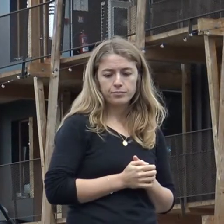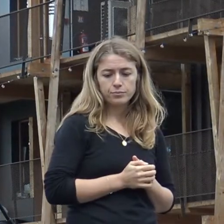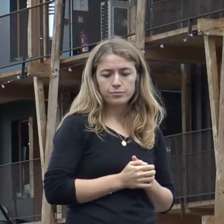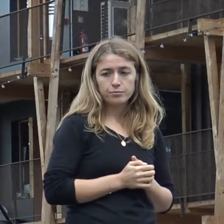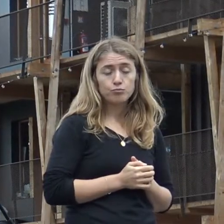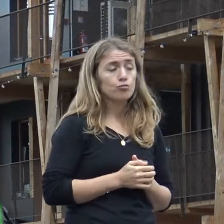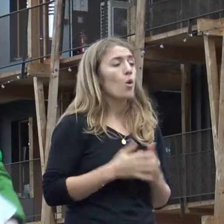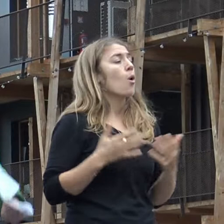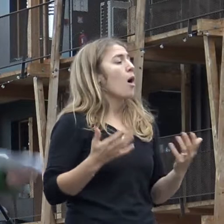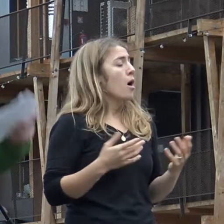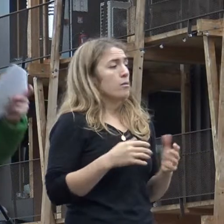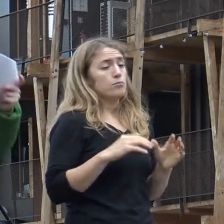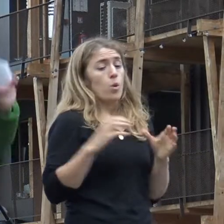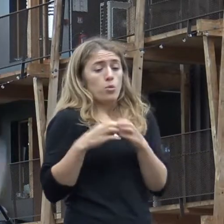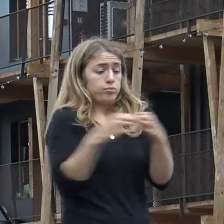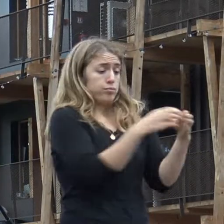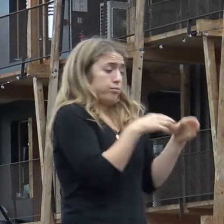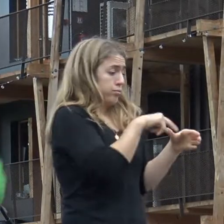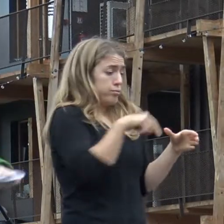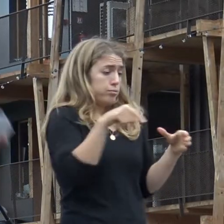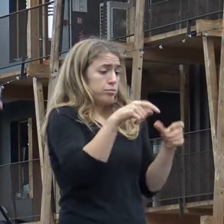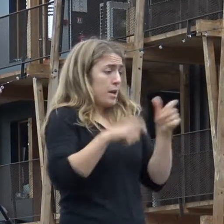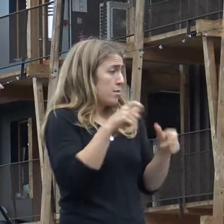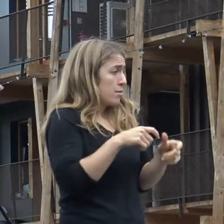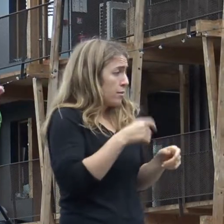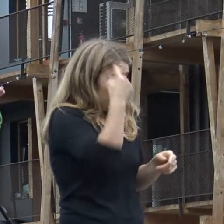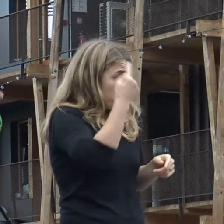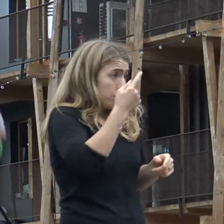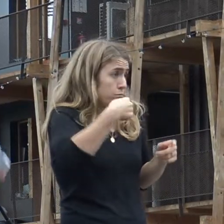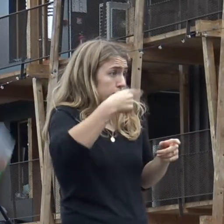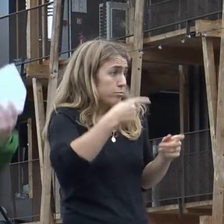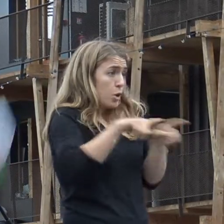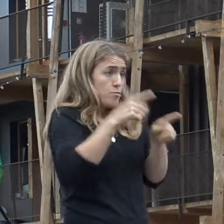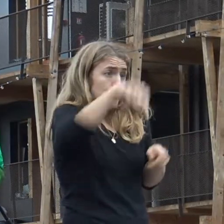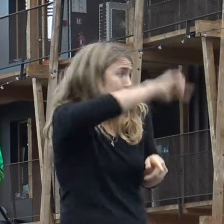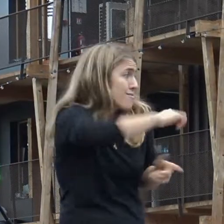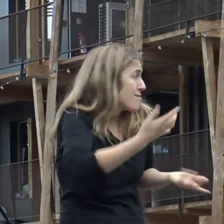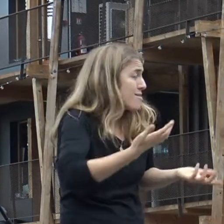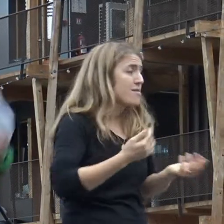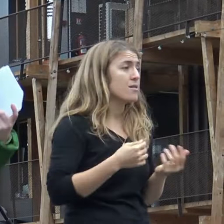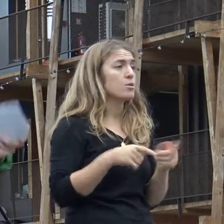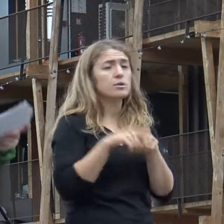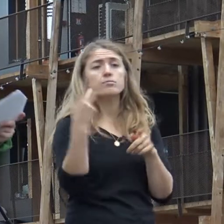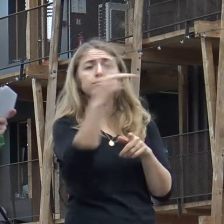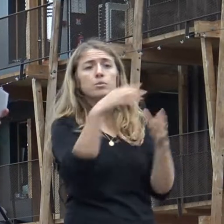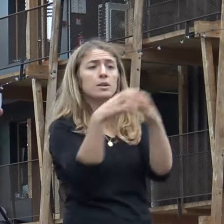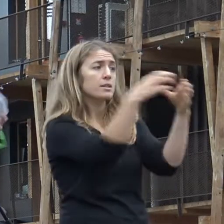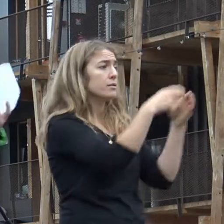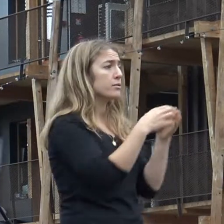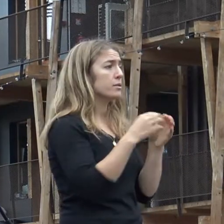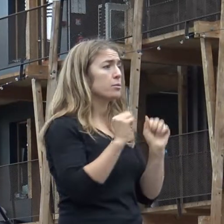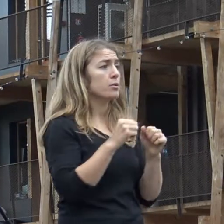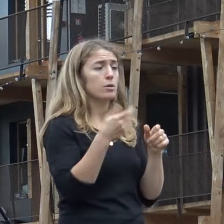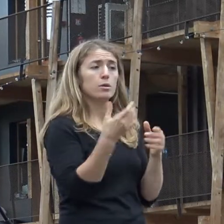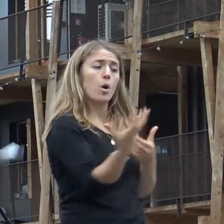Donc voilà, tous ces collectifs, c'est des gens comme vous. C'est aussi vos collectifs. Il tient qu'à vous de